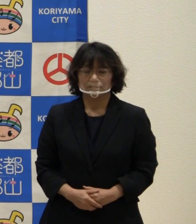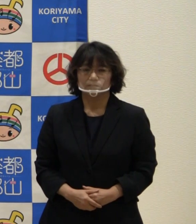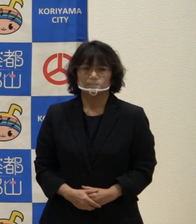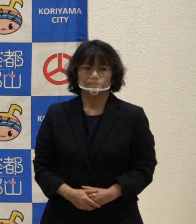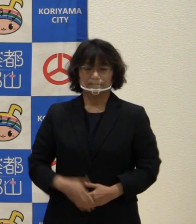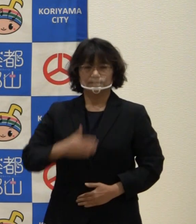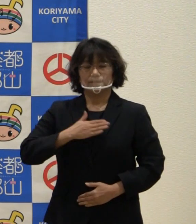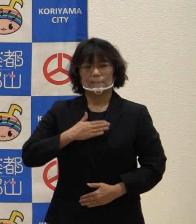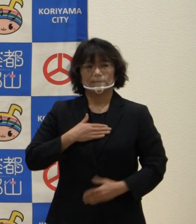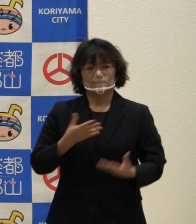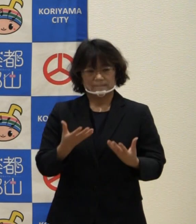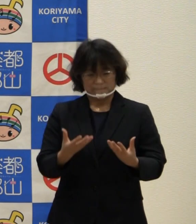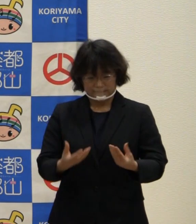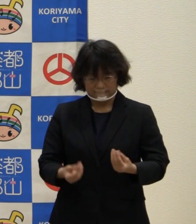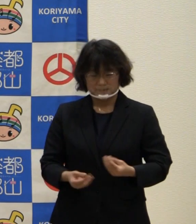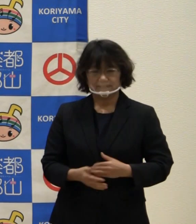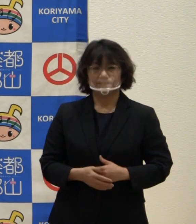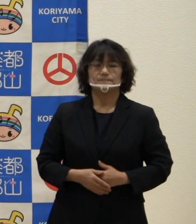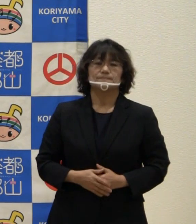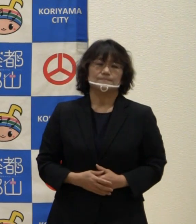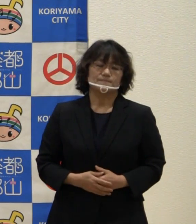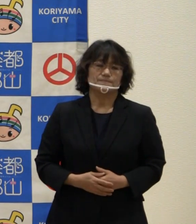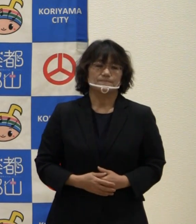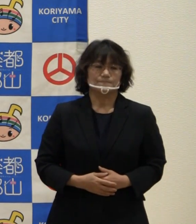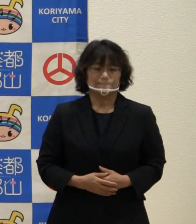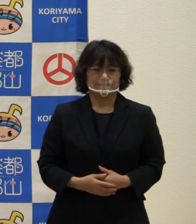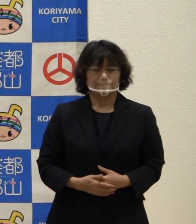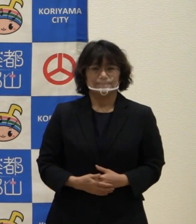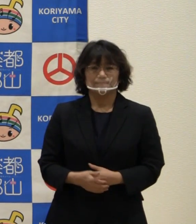はい、わかりました。読売新聞から以上です。